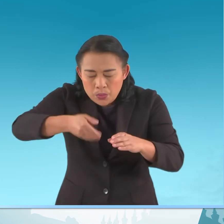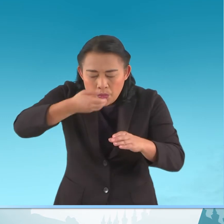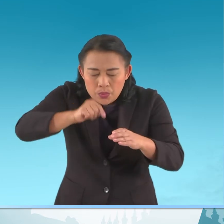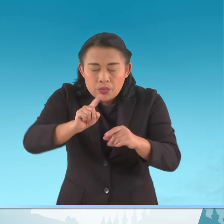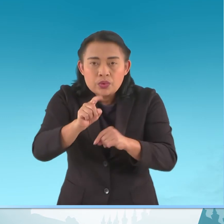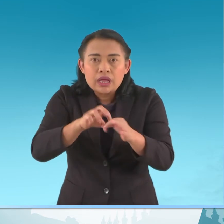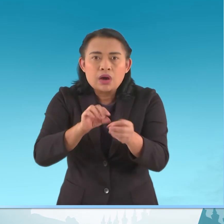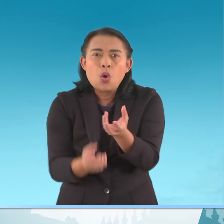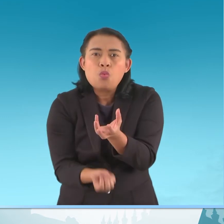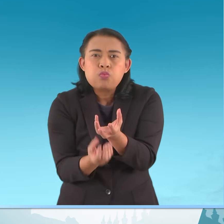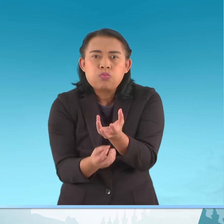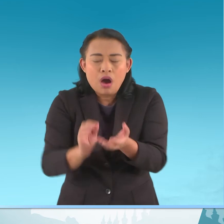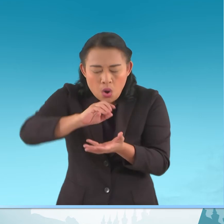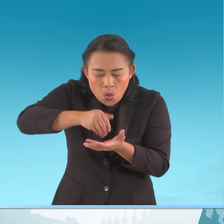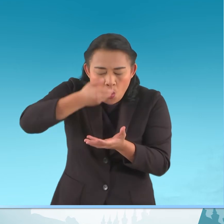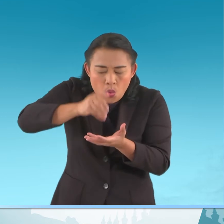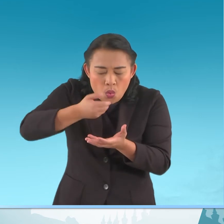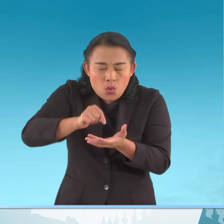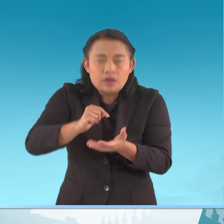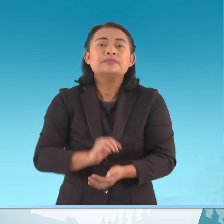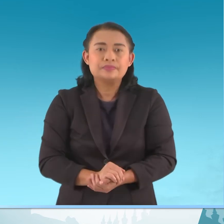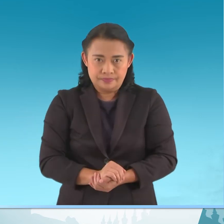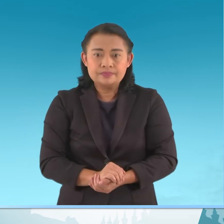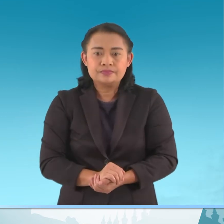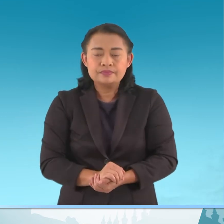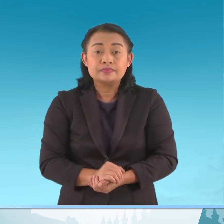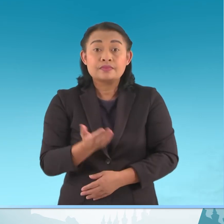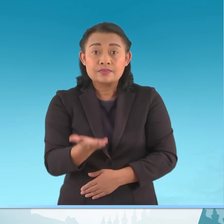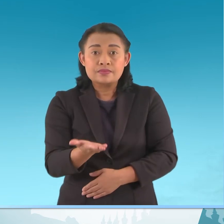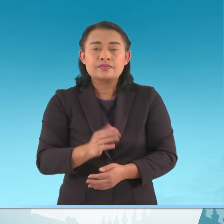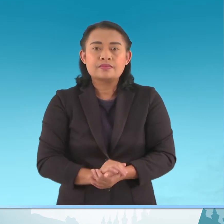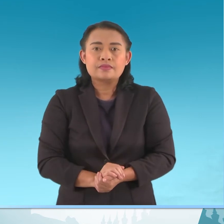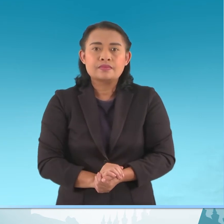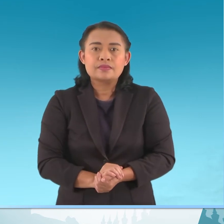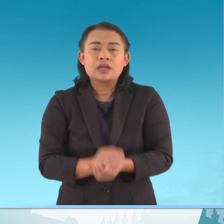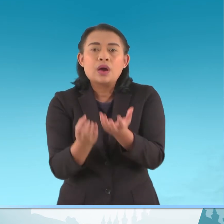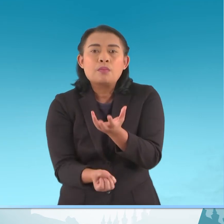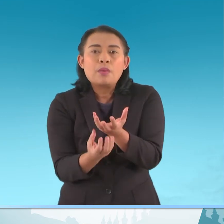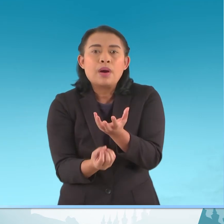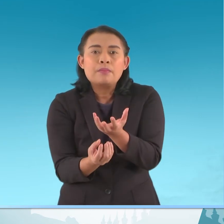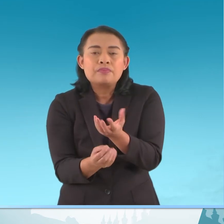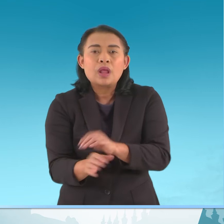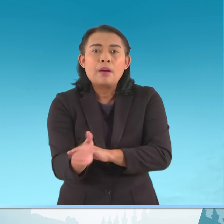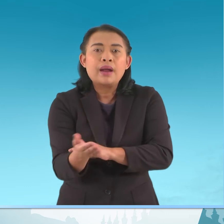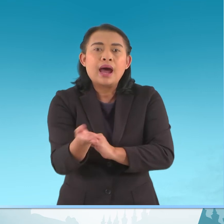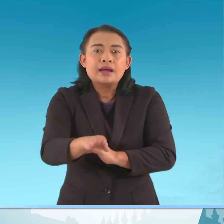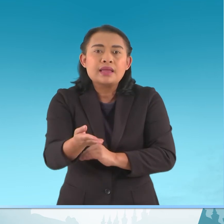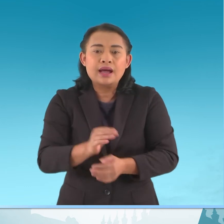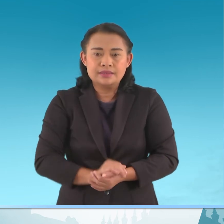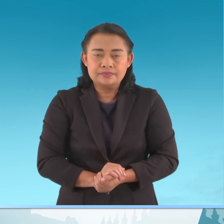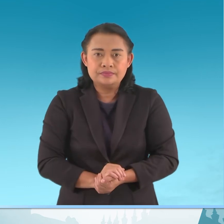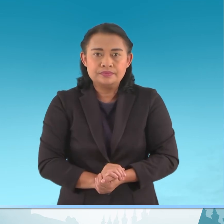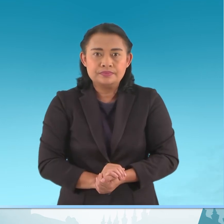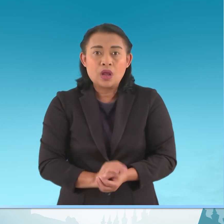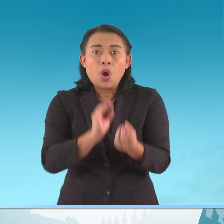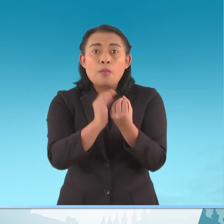เนื้ออะไรบ้างเดี๋ยวเราจะได้ชิมกันนะครับเป็นเมนูต้มๆซดน้ำให้คล่องคอนะฮะส่วนเมนูนี้นะครับเป็นแกงกว่าย่างนะฮะ